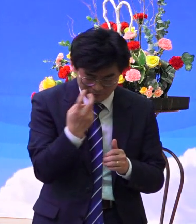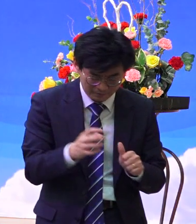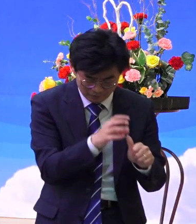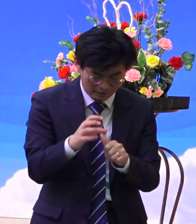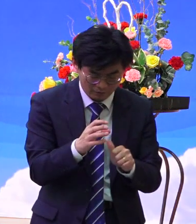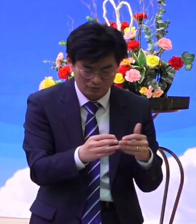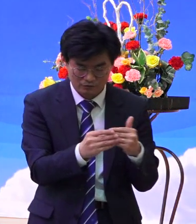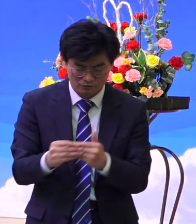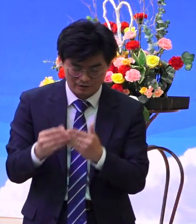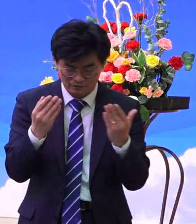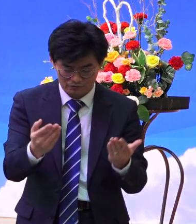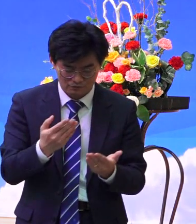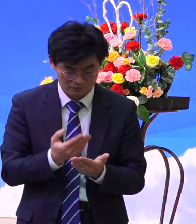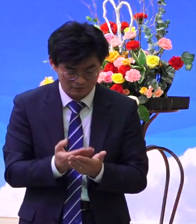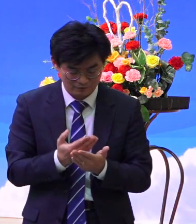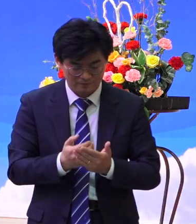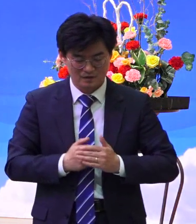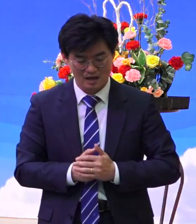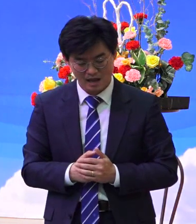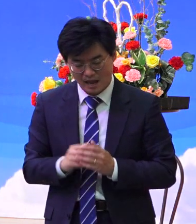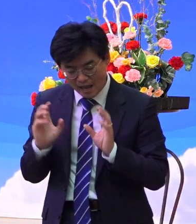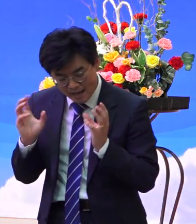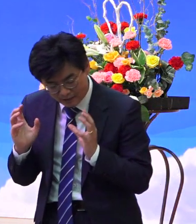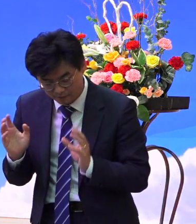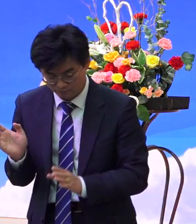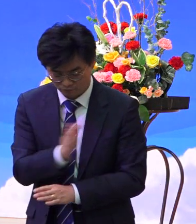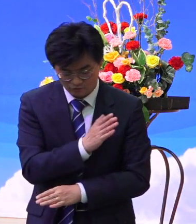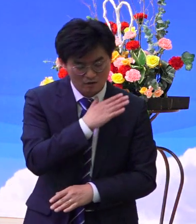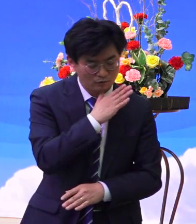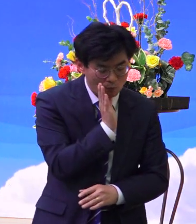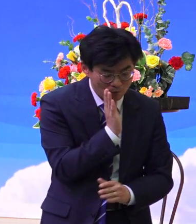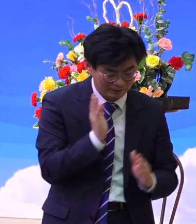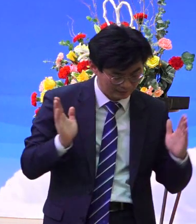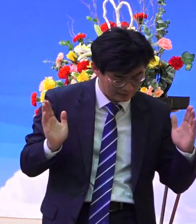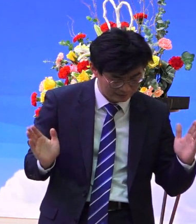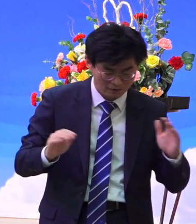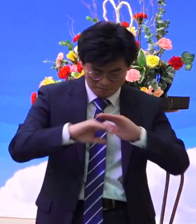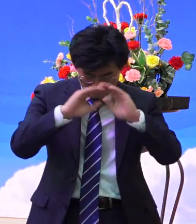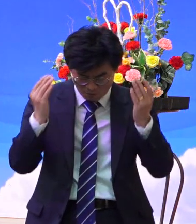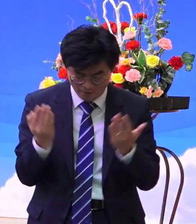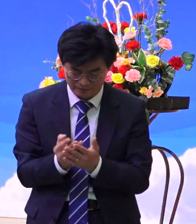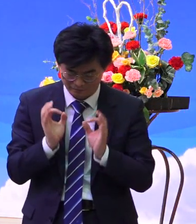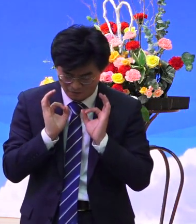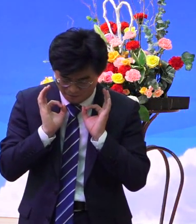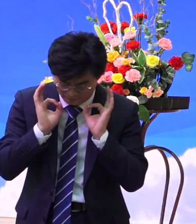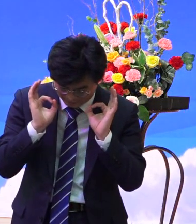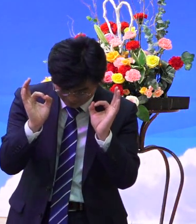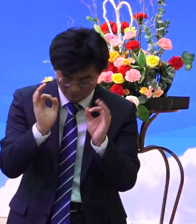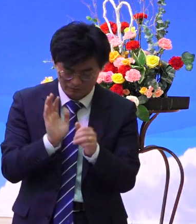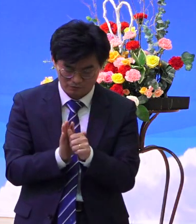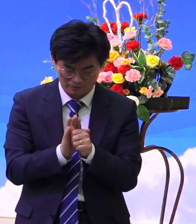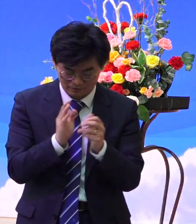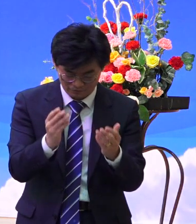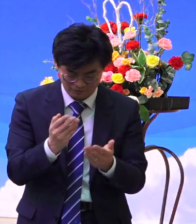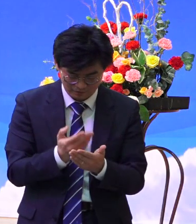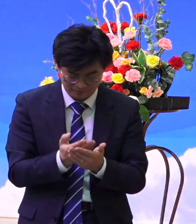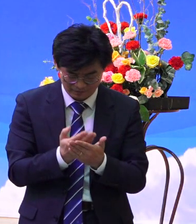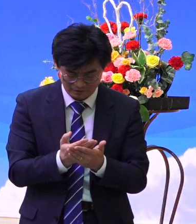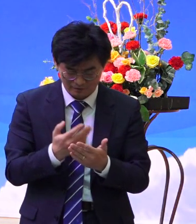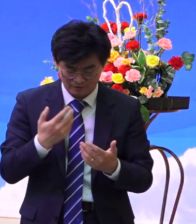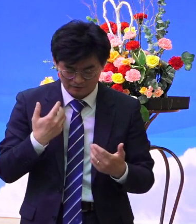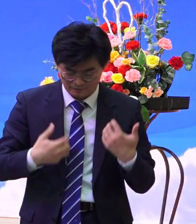위해서 준비한 우리 영유아부터 어른에 이르기까지 모두가 최선을 다하였습니다. 주님 기쁘게 받아주시기